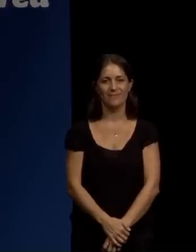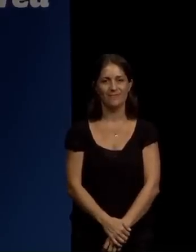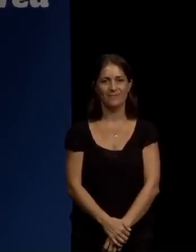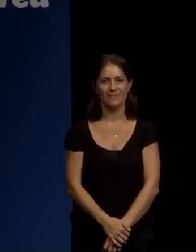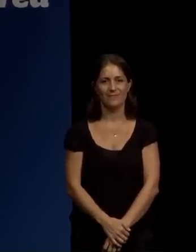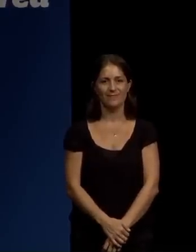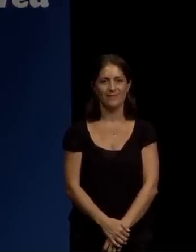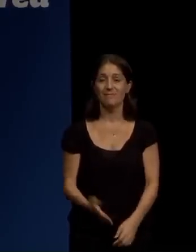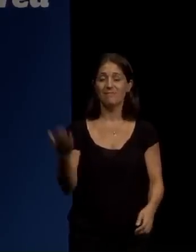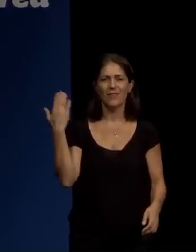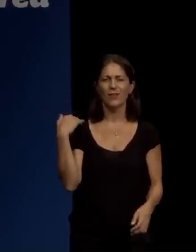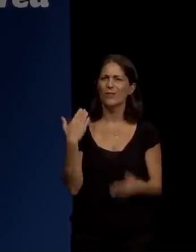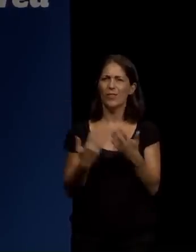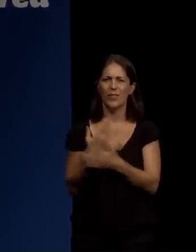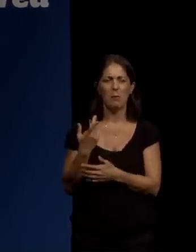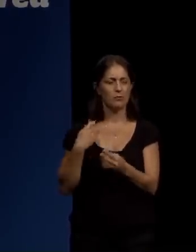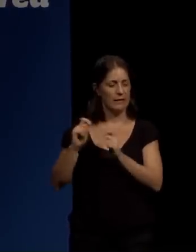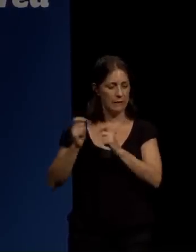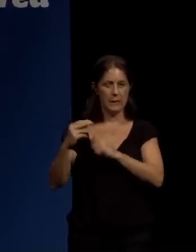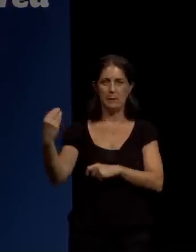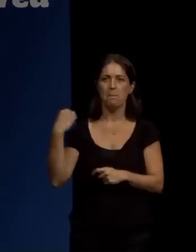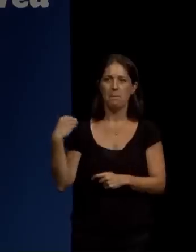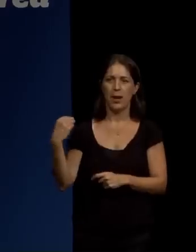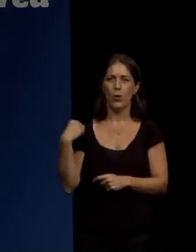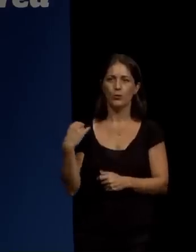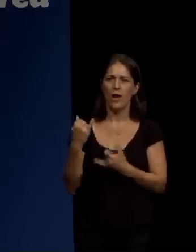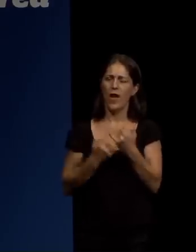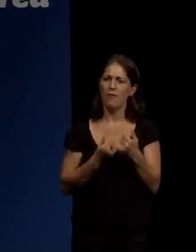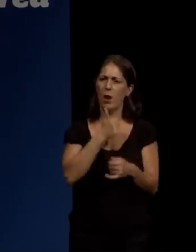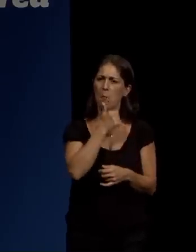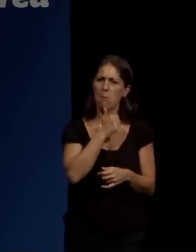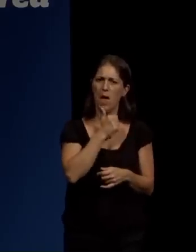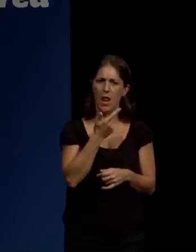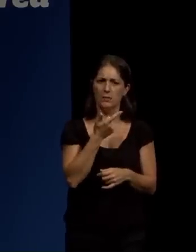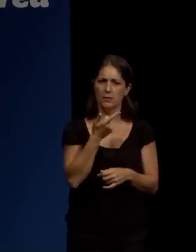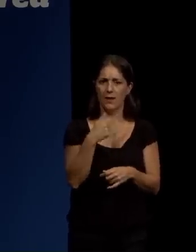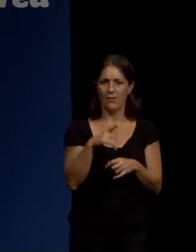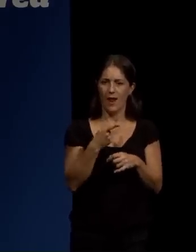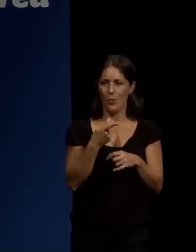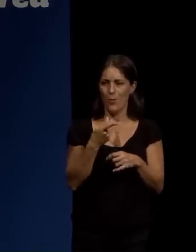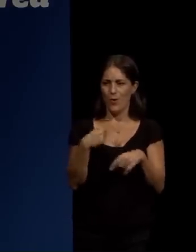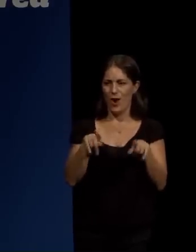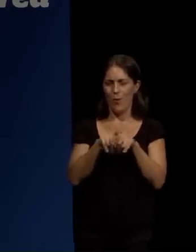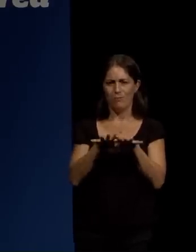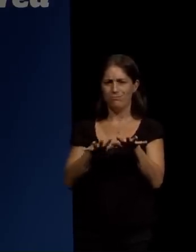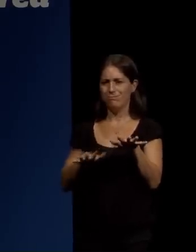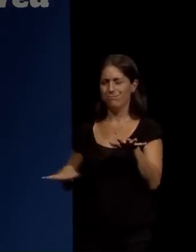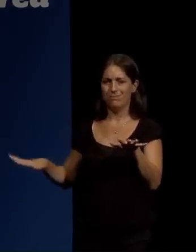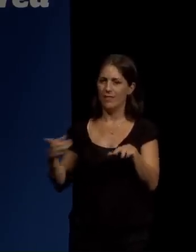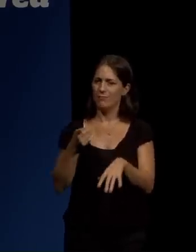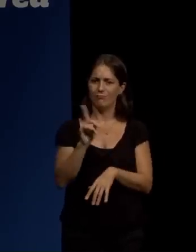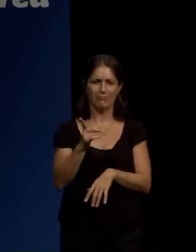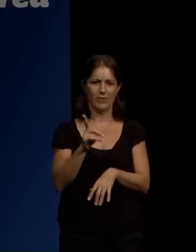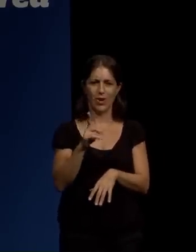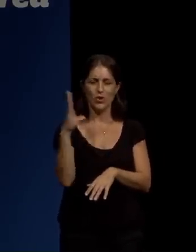Perdonado o inciso, outro día me preguntaba nunha entrevista: a sombra de Beiras é alongada? Dixen, a luz de